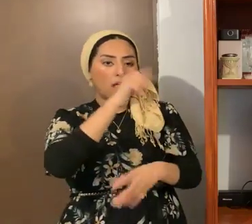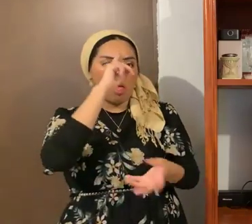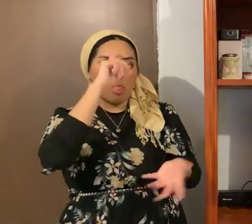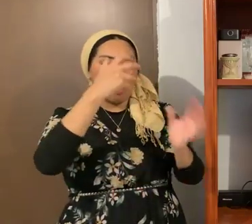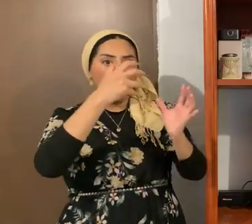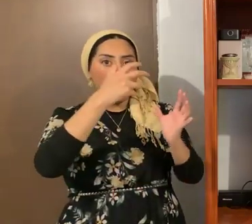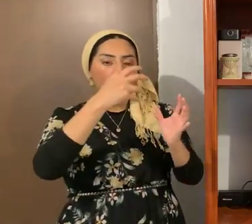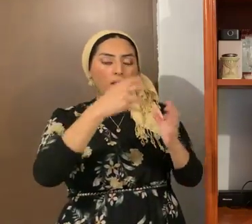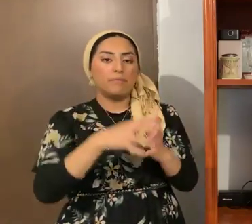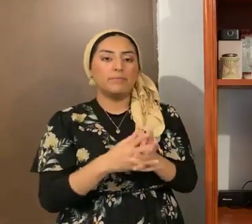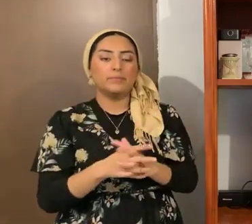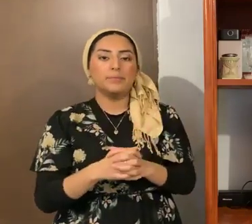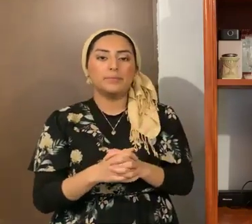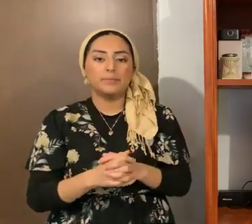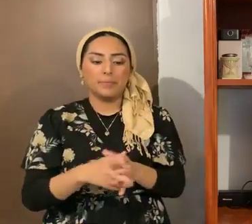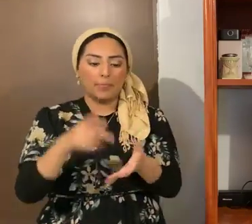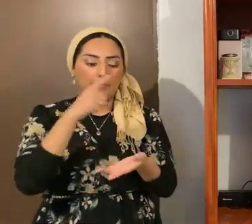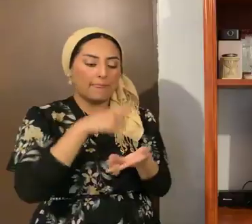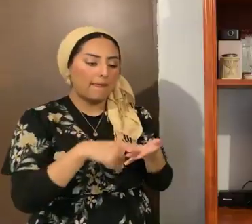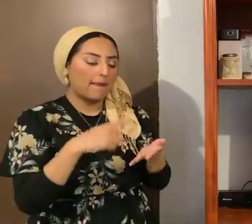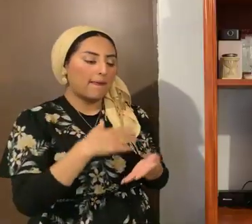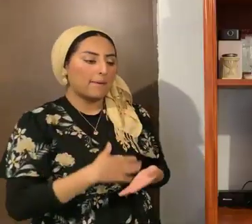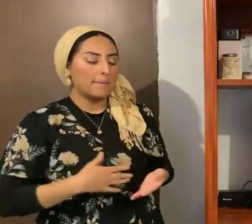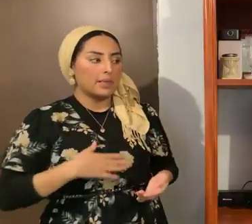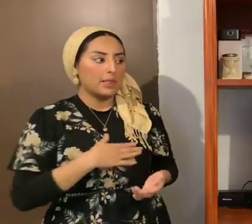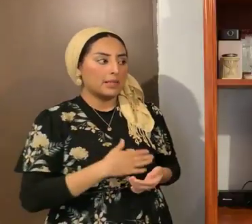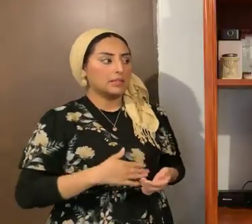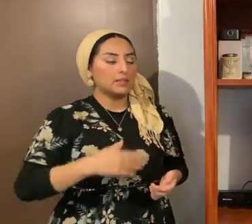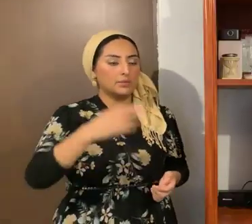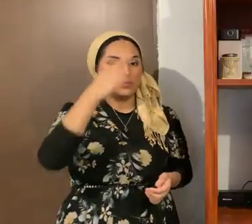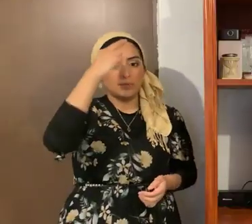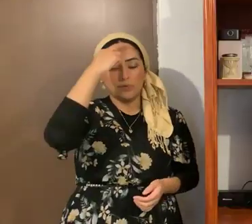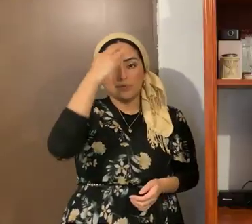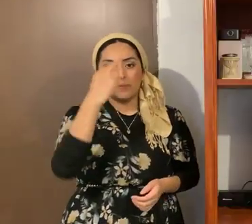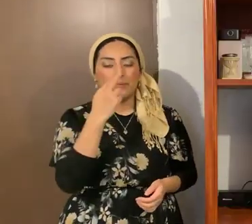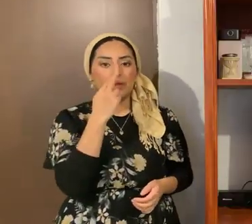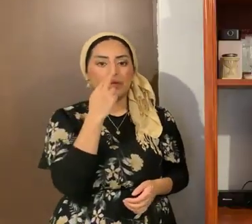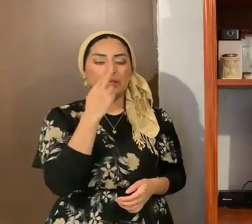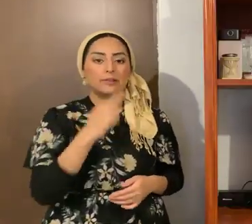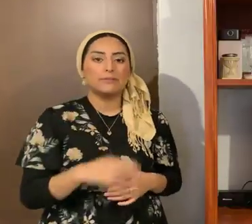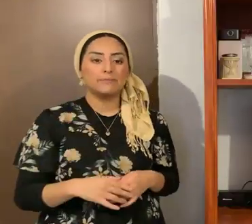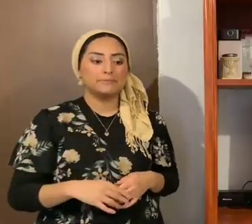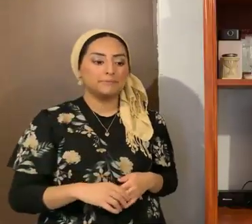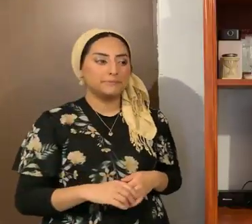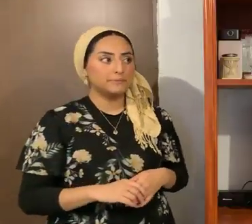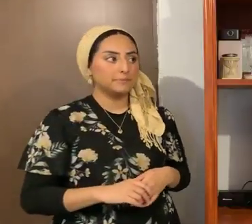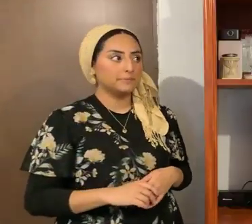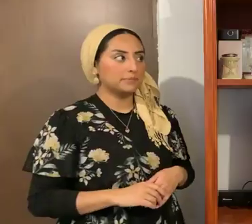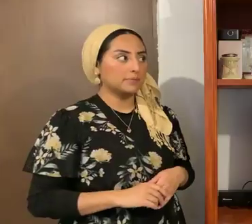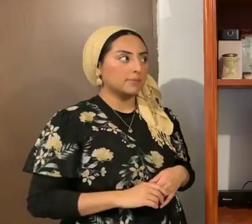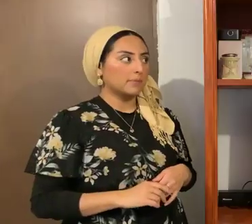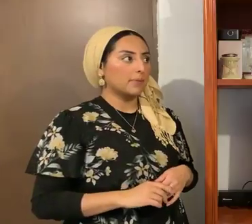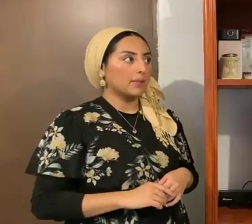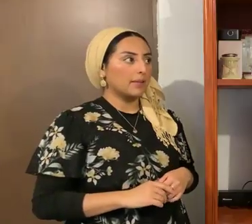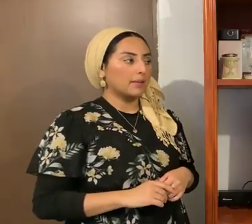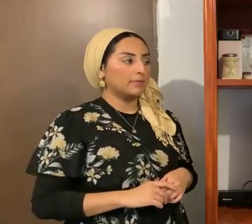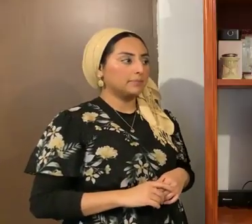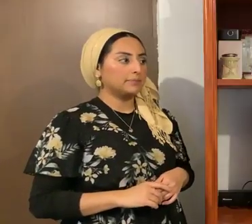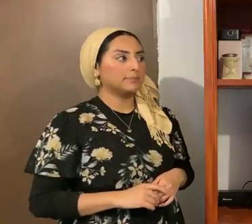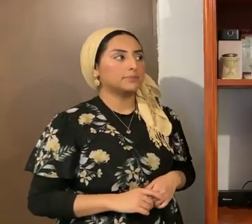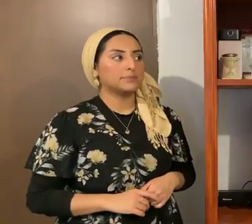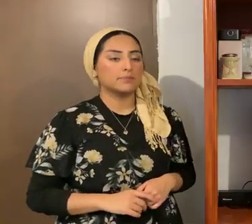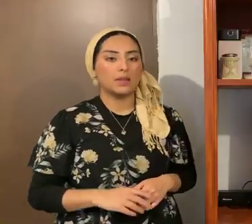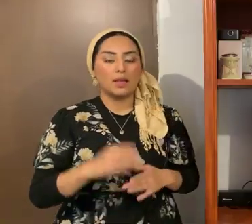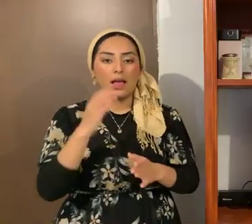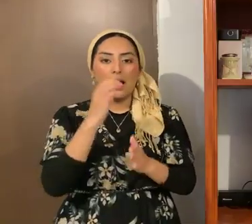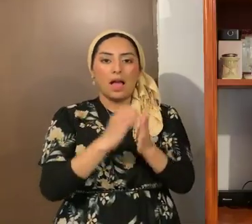a ir tantito, por favor, a Romanos. Vamos allá, a Romanos. Vamos tantito a Romanos, por favor, en